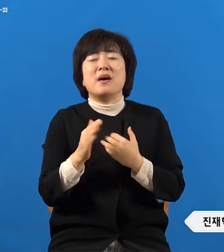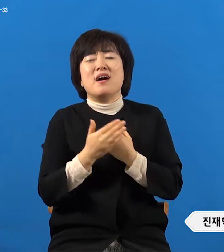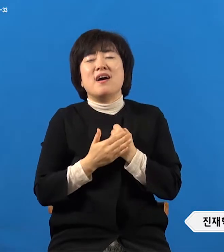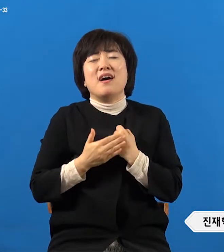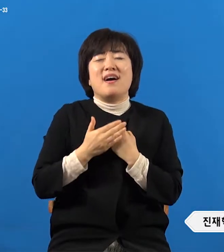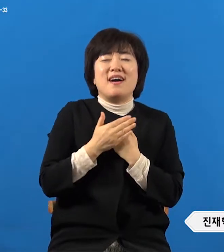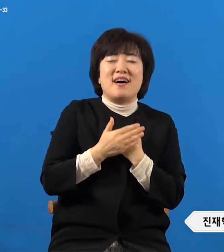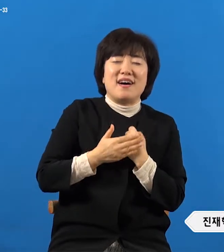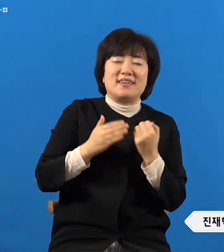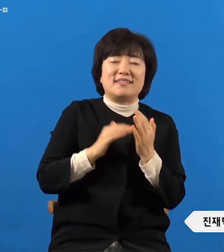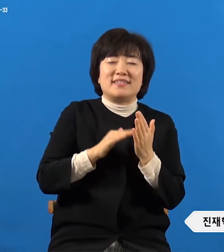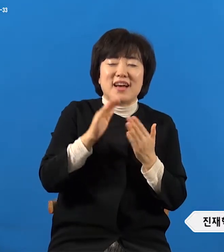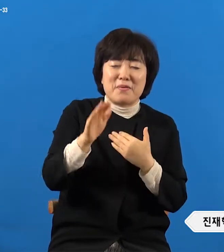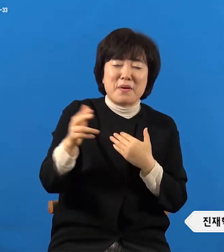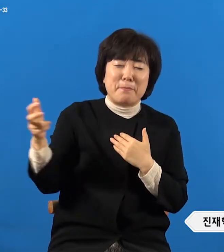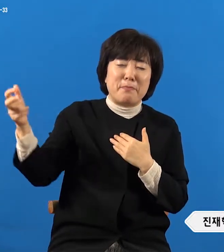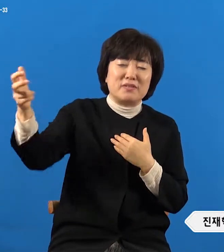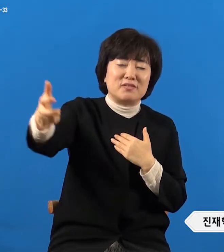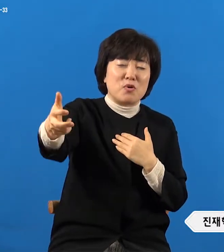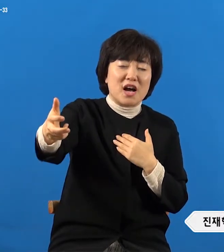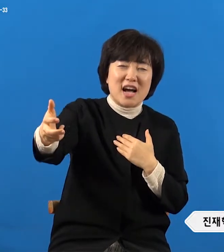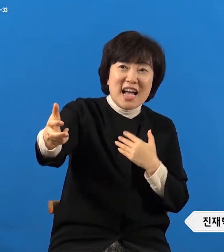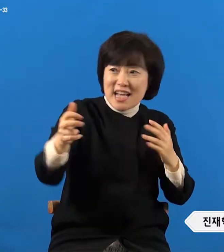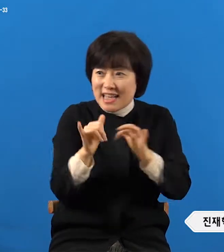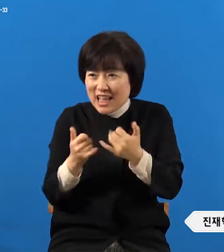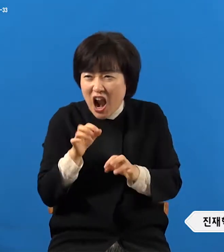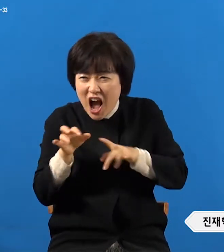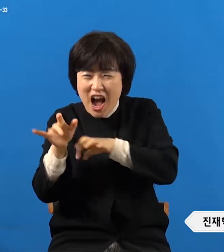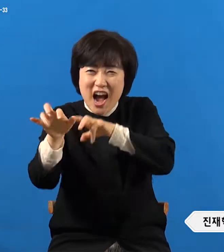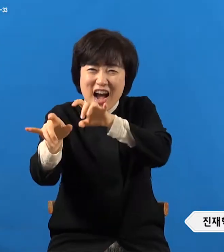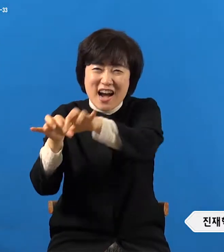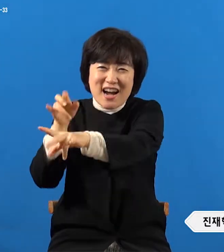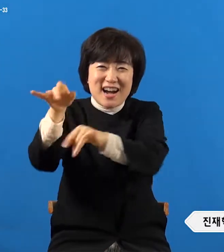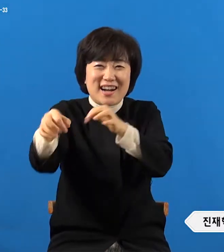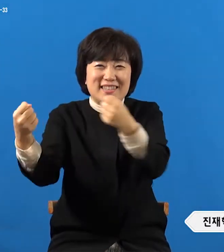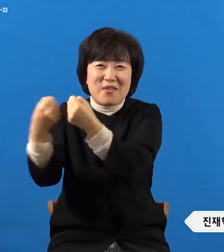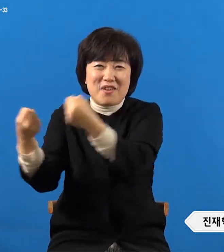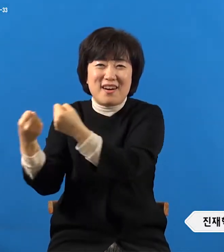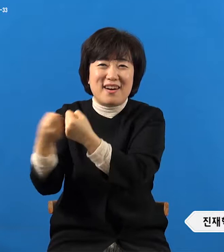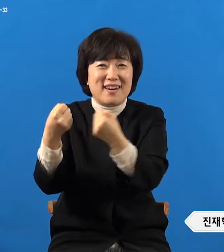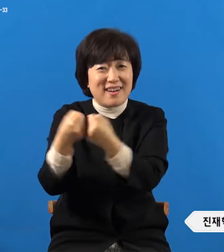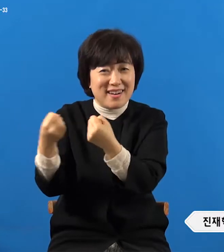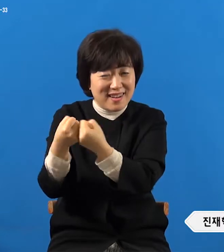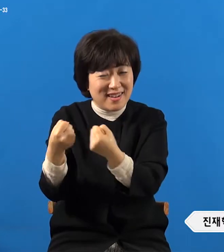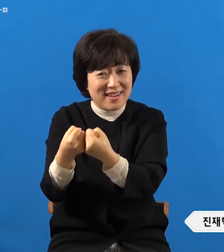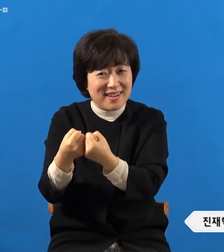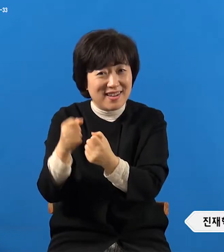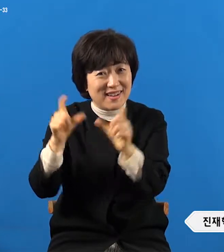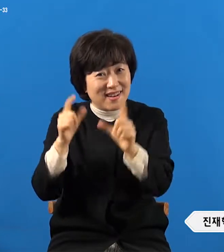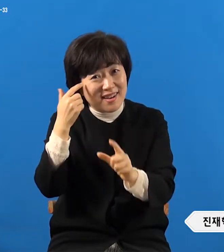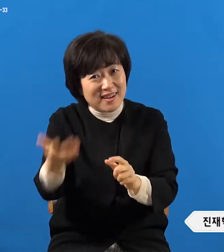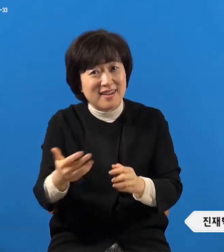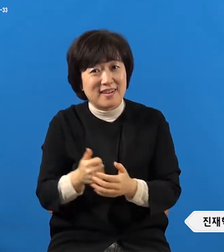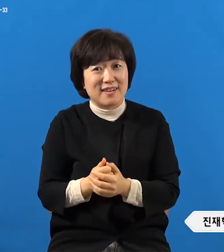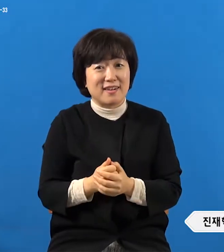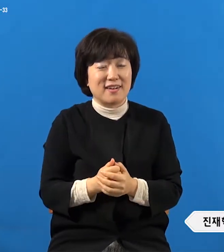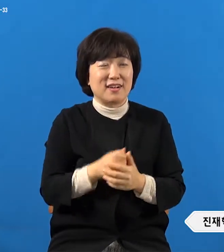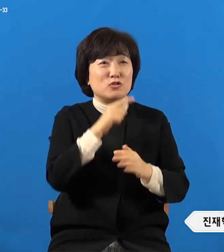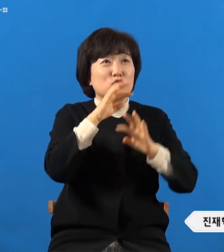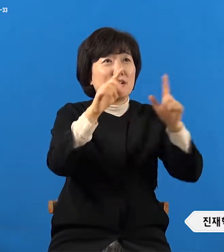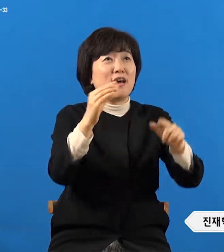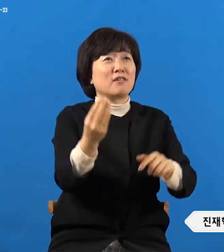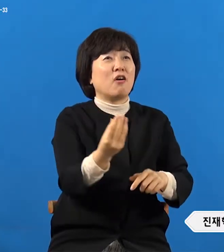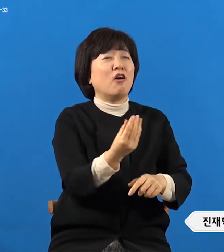때는 버스 좋은 자리에 앉으려고 서로 밀치고 싸우고 있지는 않은지, 주일날 경건하게 예배드리고 은혜